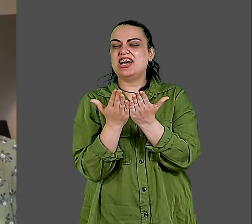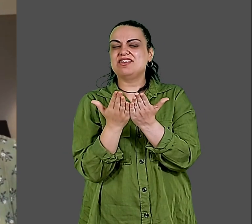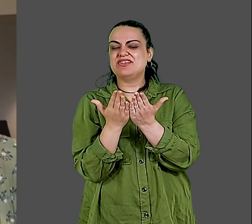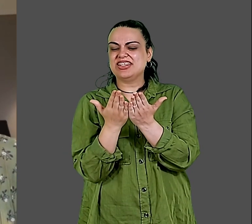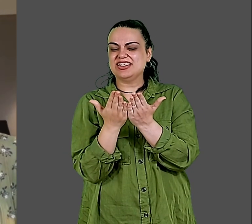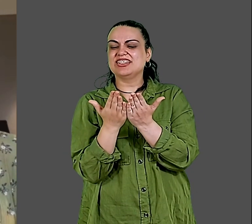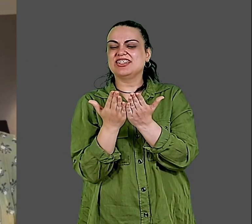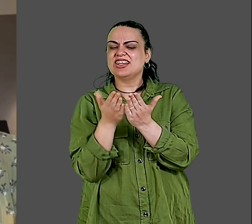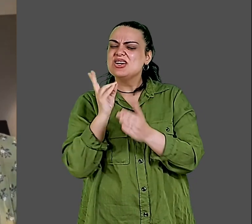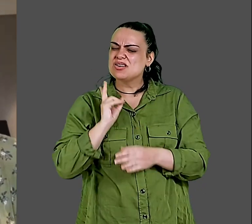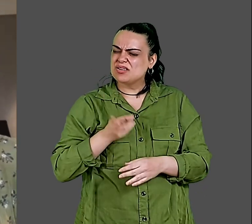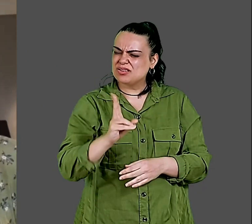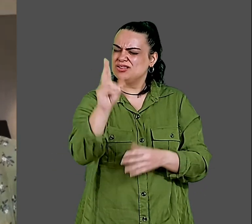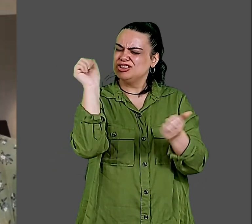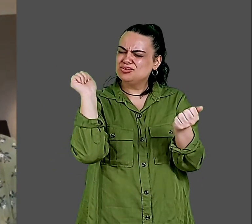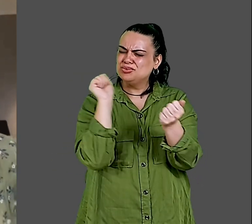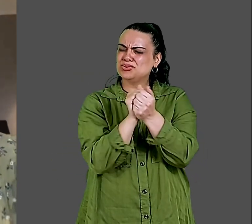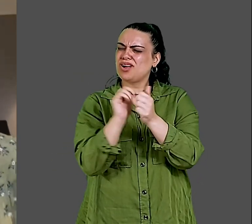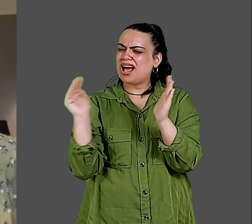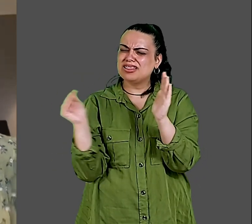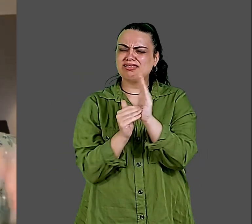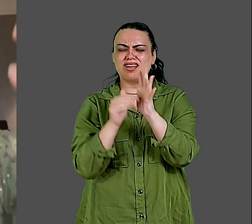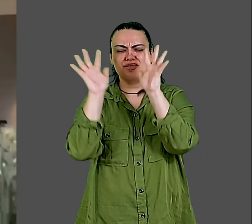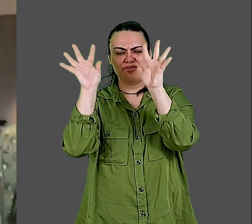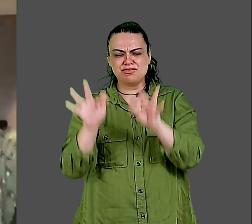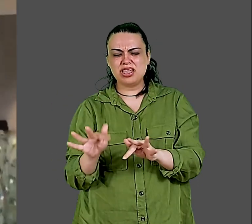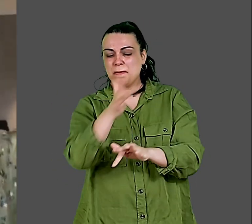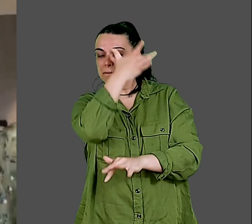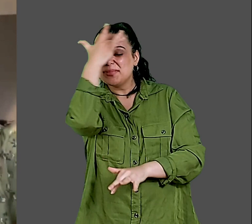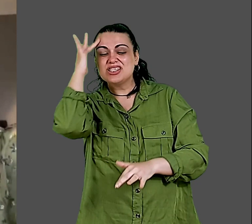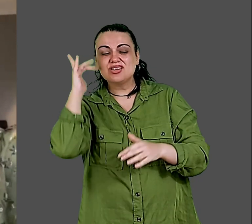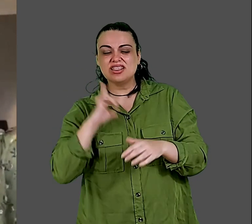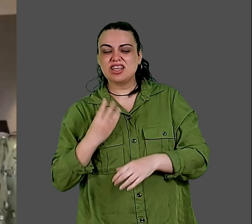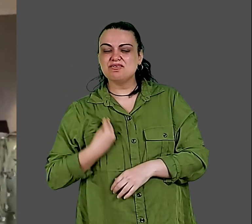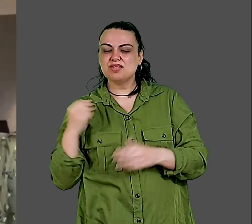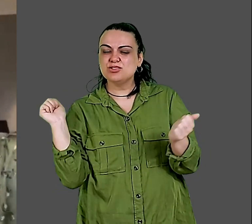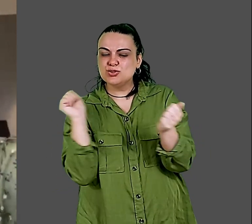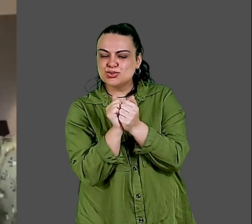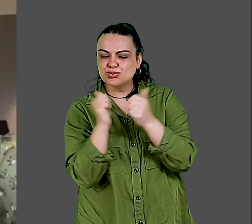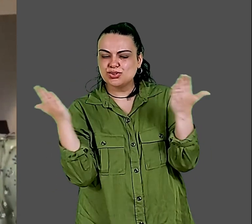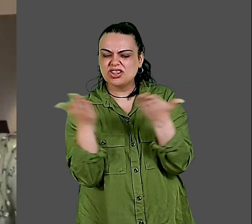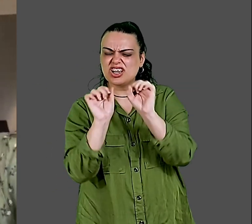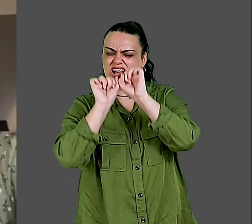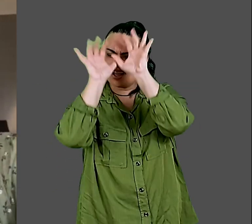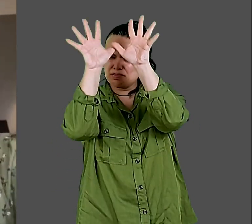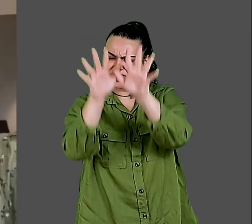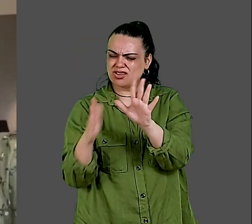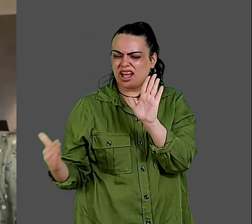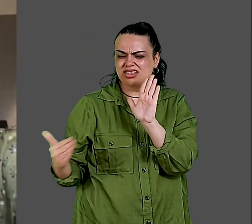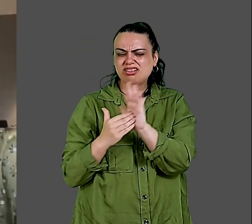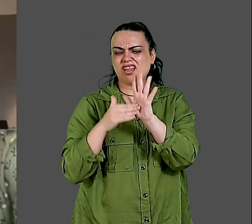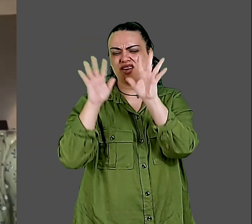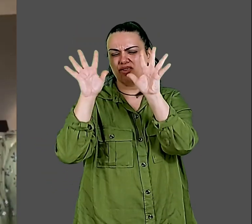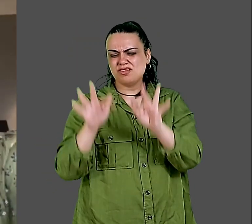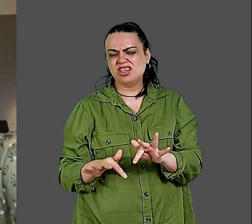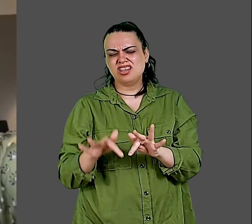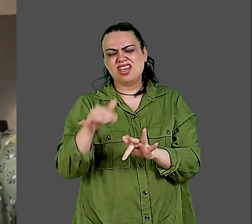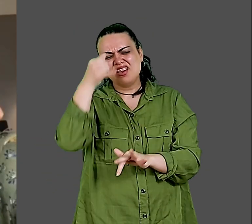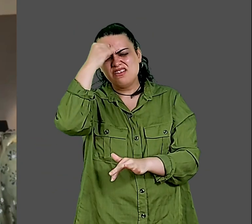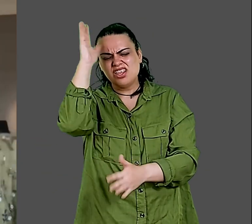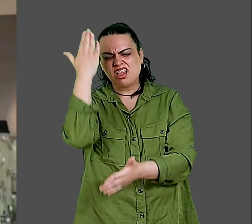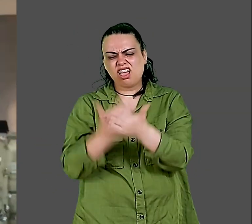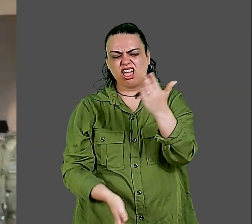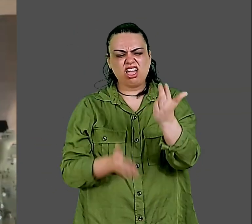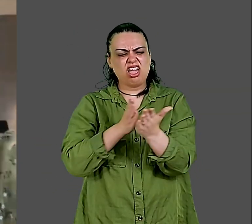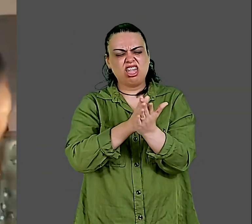palavra. Continua conosco até o final, Senhor, a estes que estão comigo hoje aqui. Conduze-os até o fim, para que